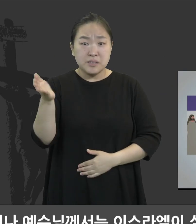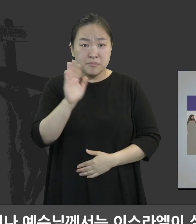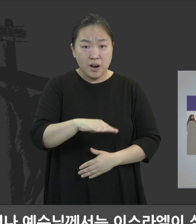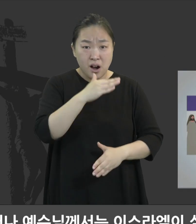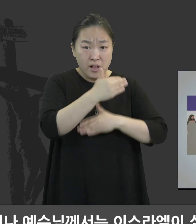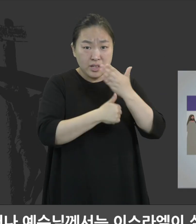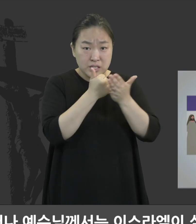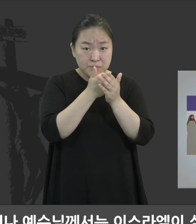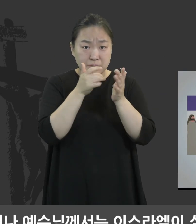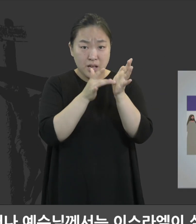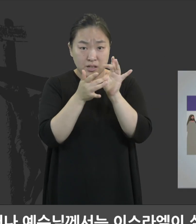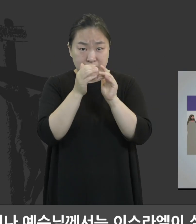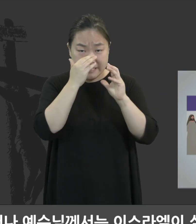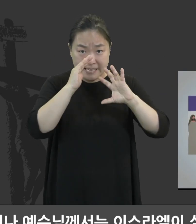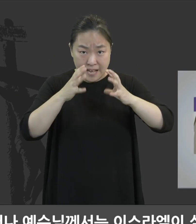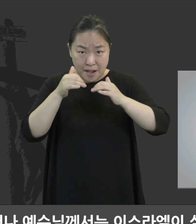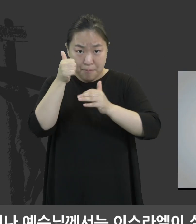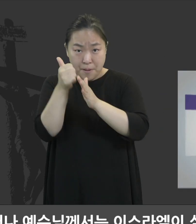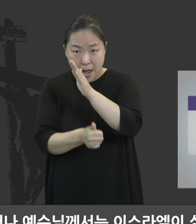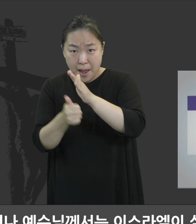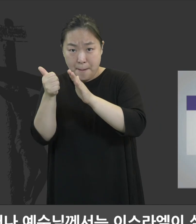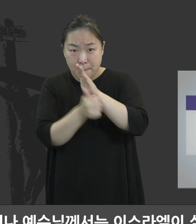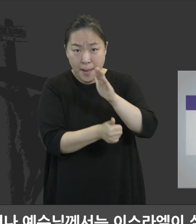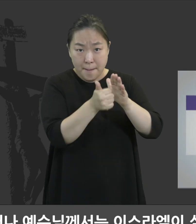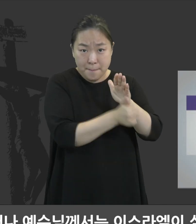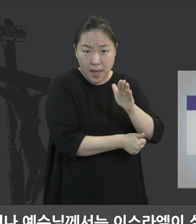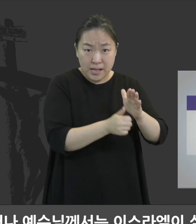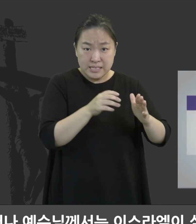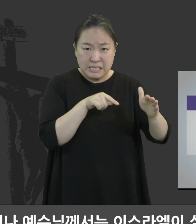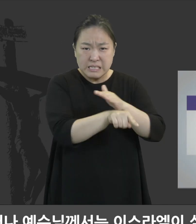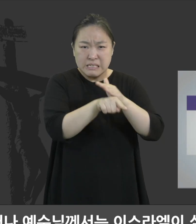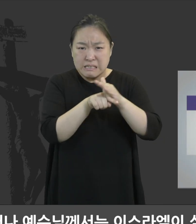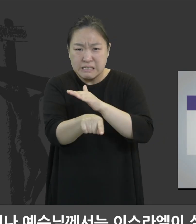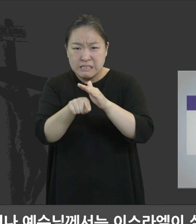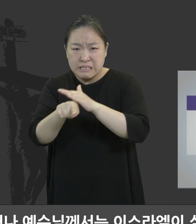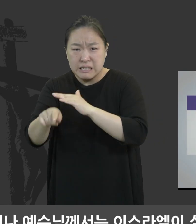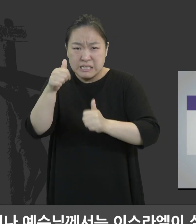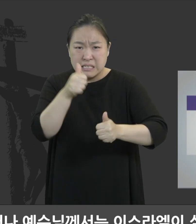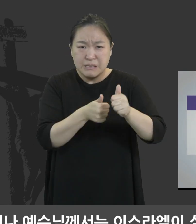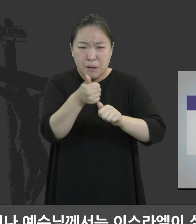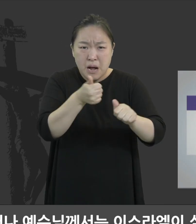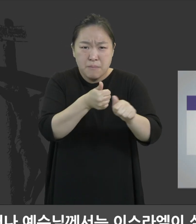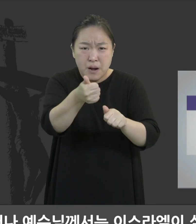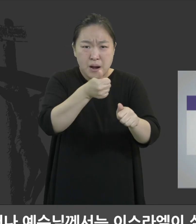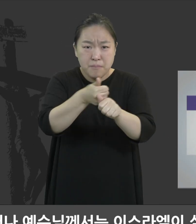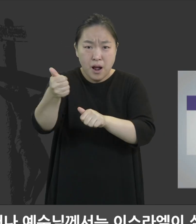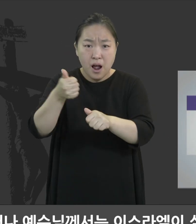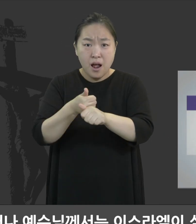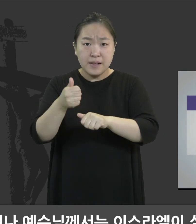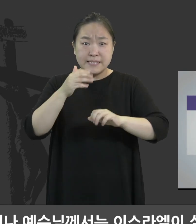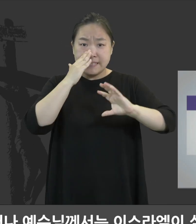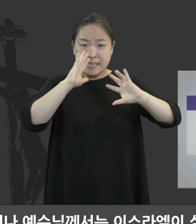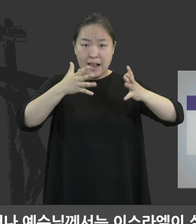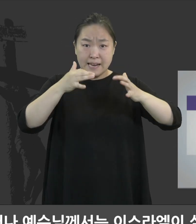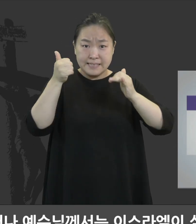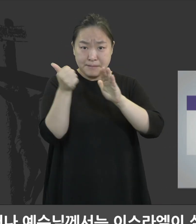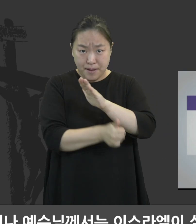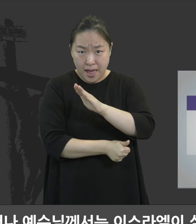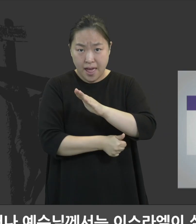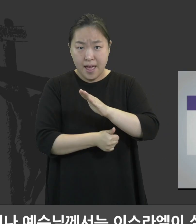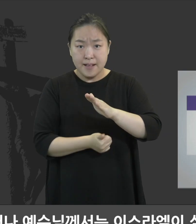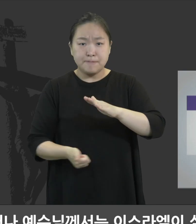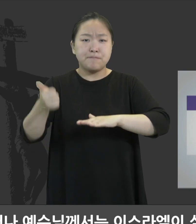실패했습니다. 그러나 예수님께서는 이스라엘이 실패했던 바로 그 자리마다 찾아가셔서